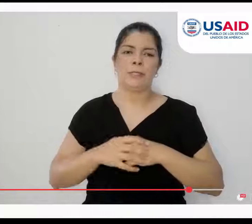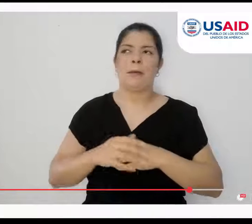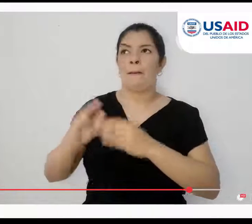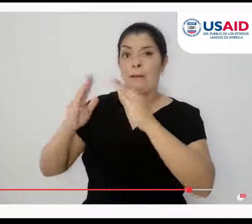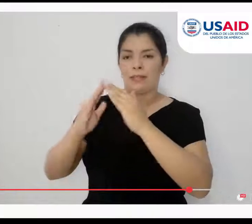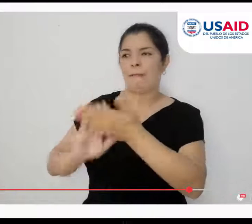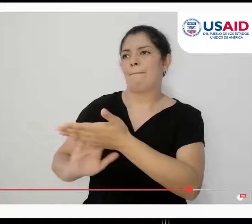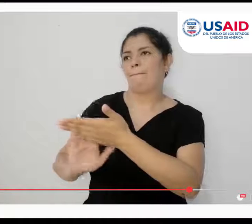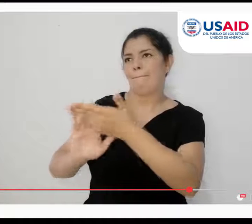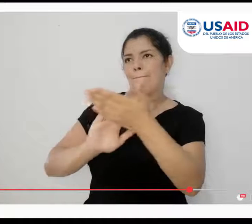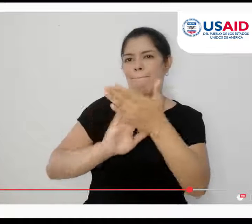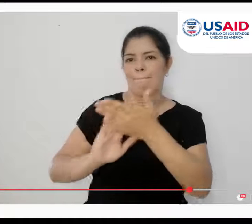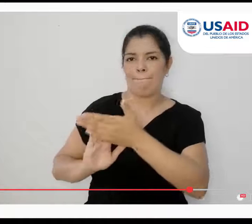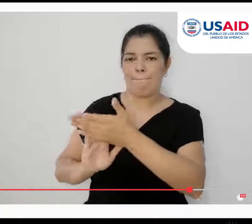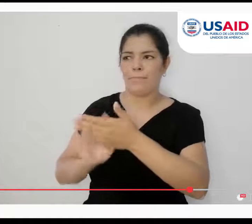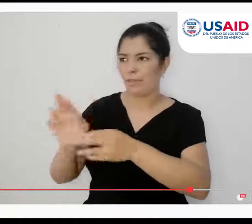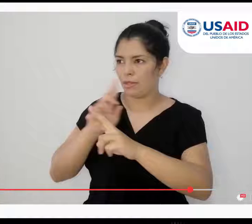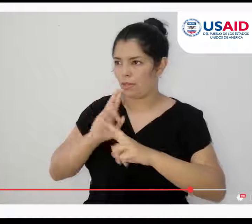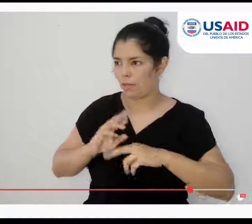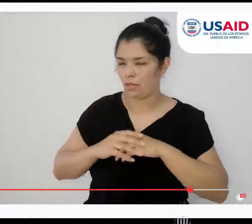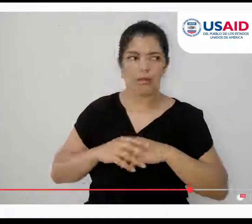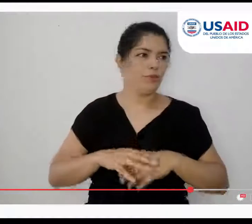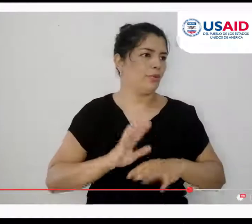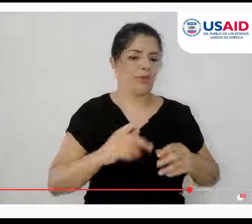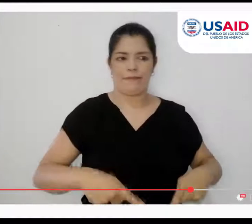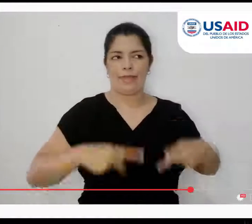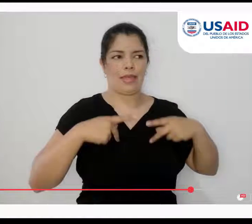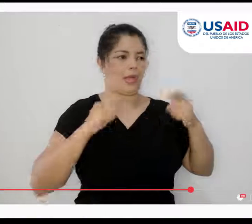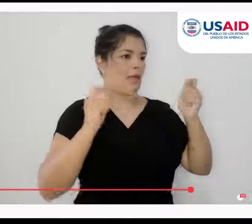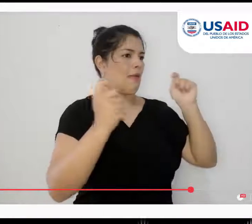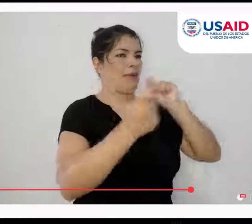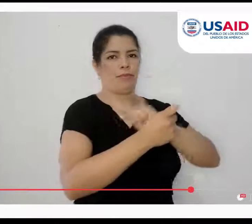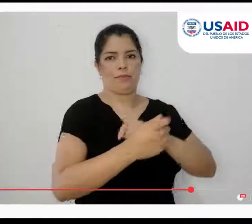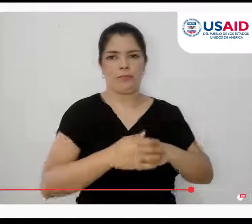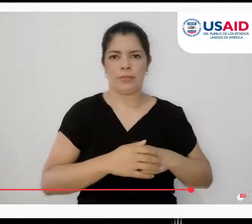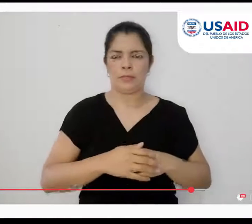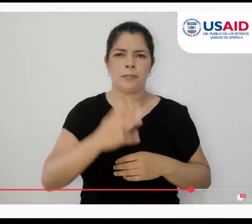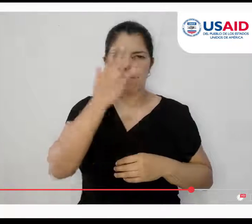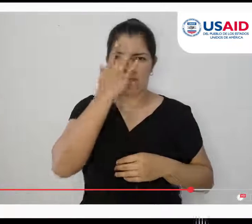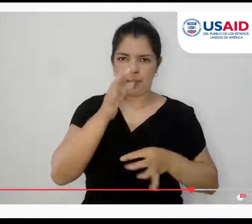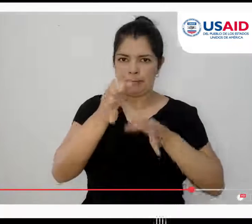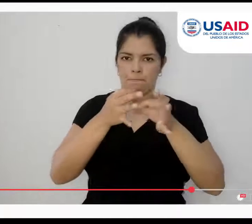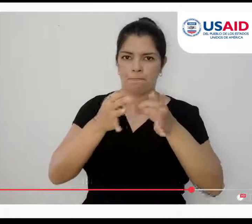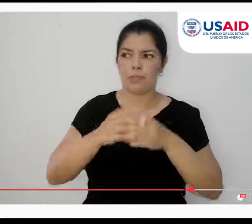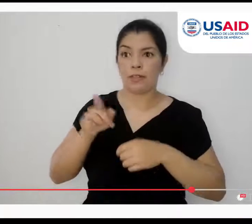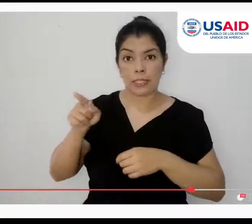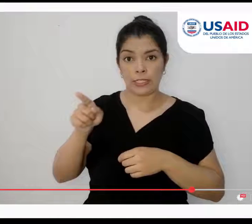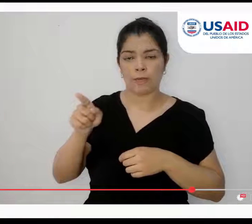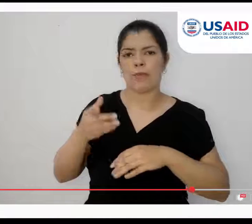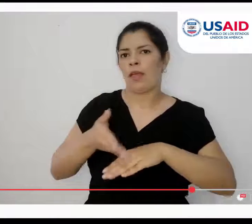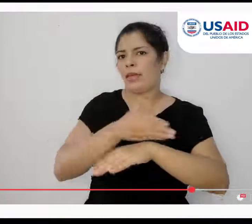vida. Esto me cambió la vida. Esta persona, por ejemplo, antes dependía totalmente de